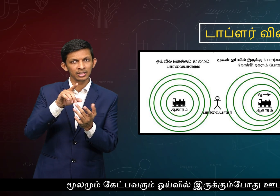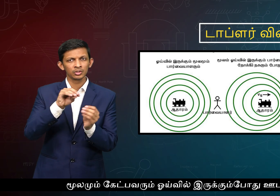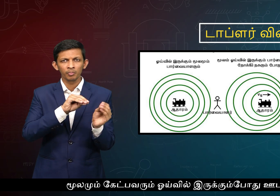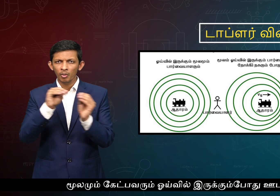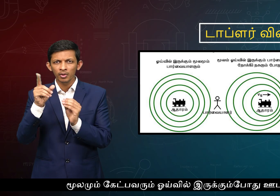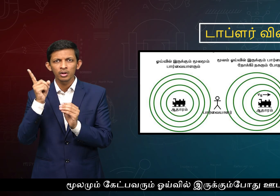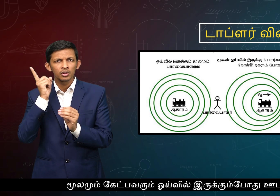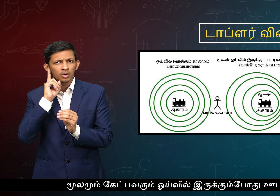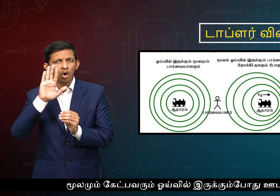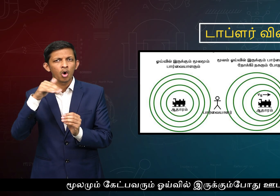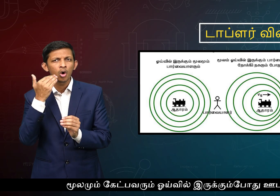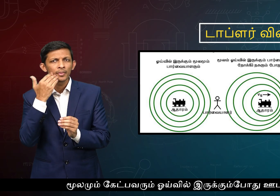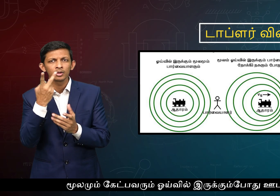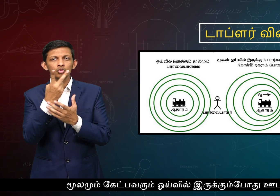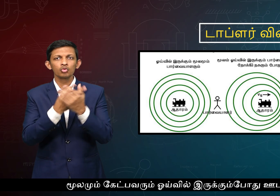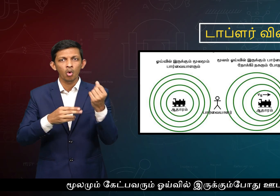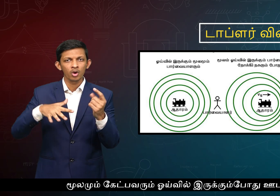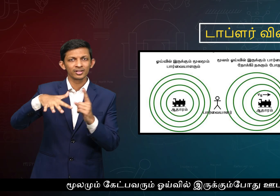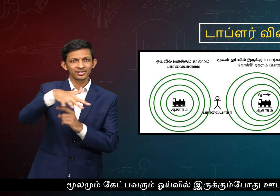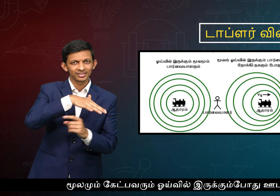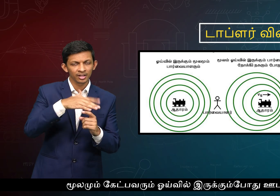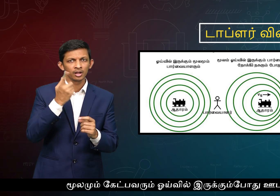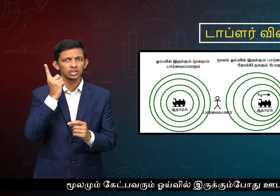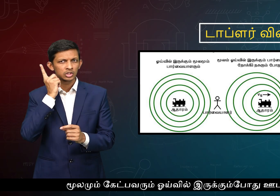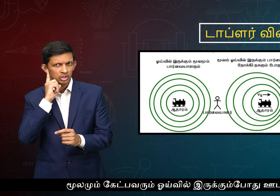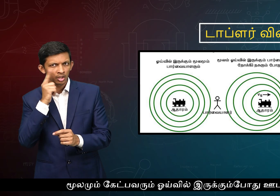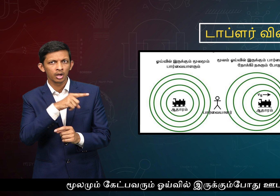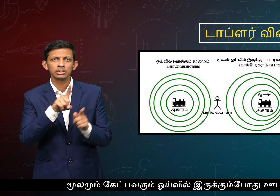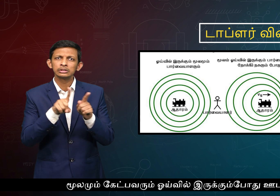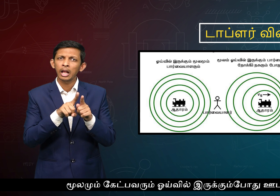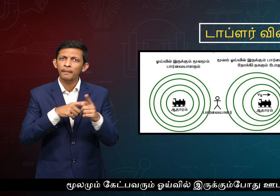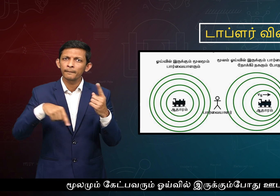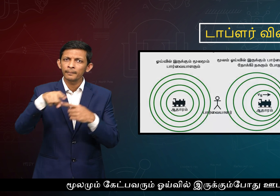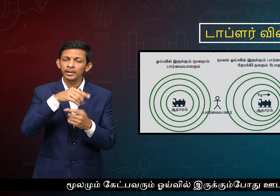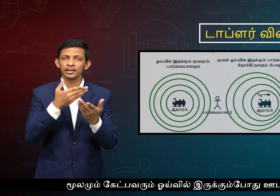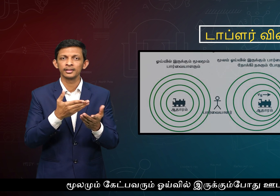மூலமும் கேட்பவரும் ஓய்வில் இருக்கும்போது ஊடகம் நகரும்.